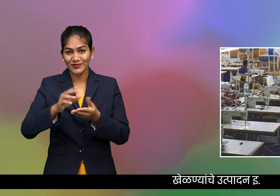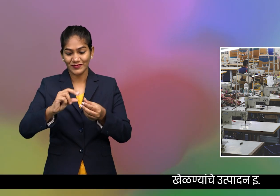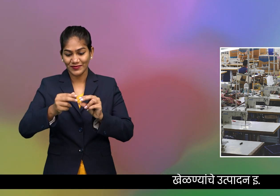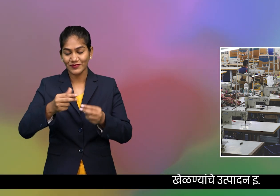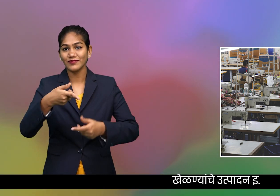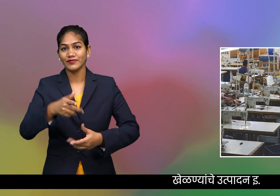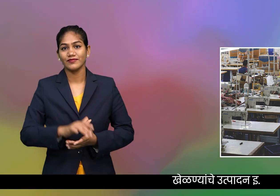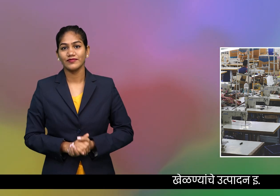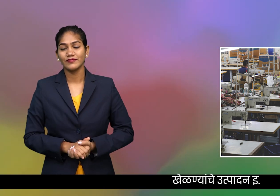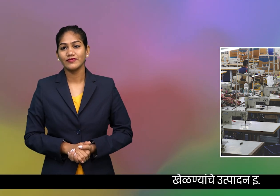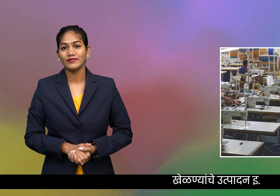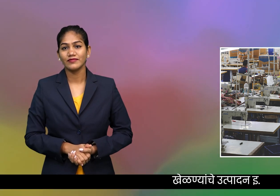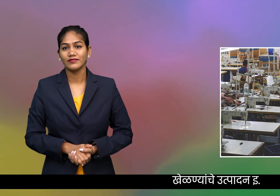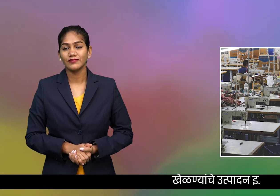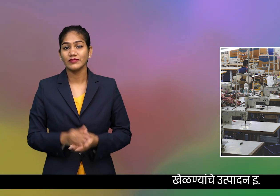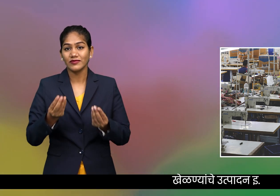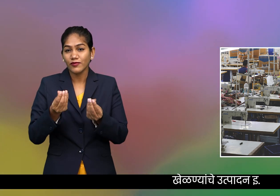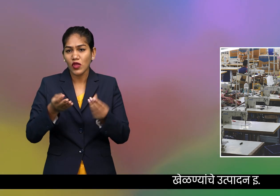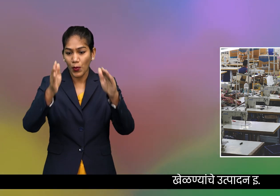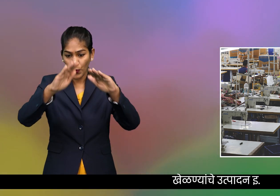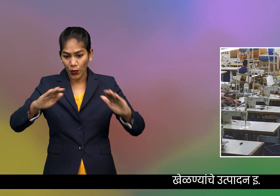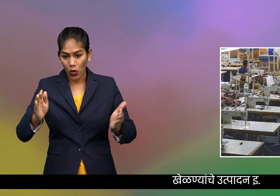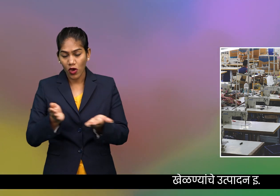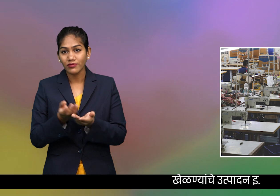किंवा खेळण्यांचे उत्पादन इत्यादी.